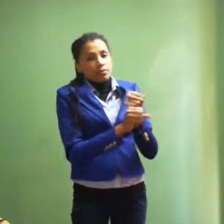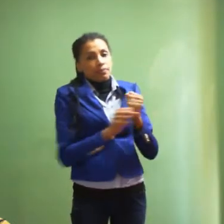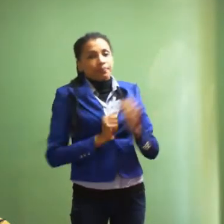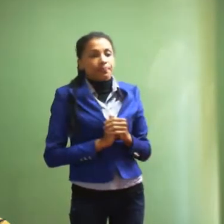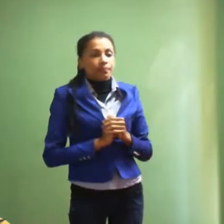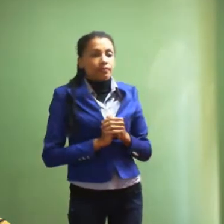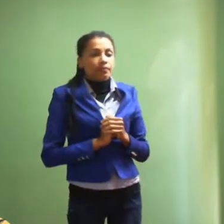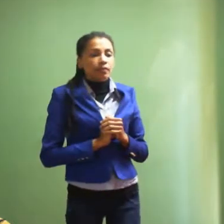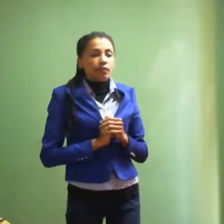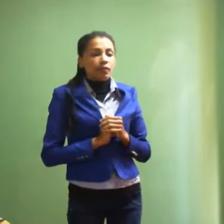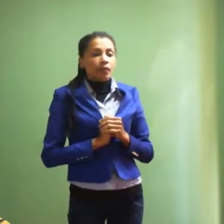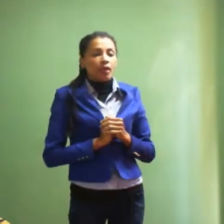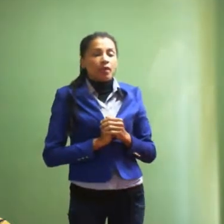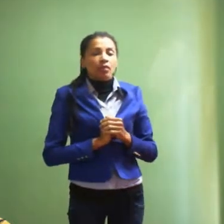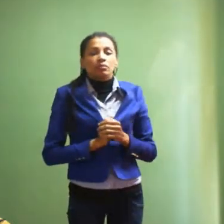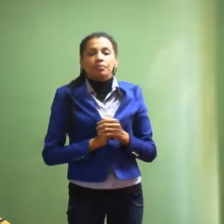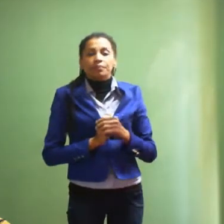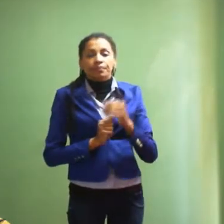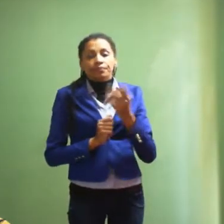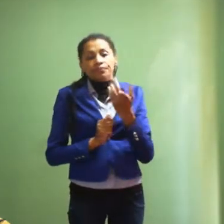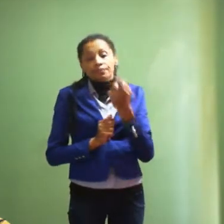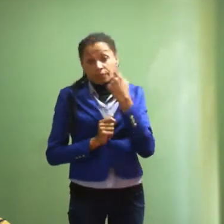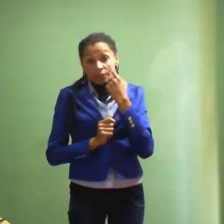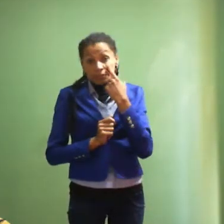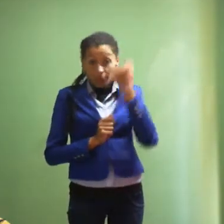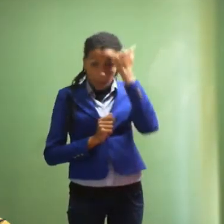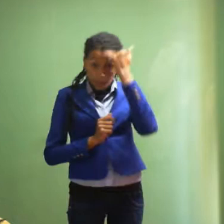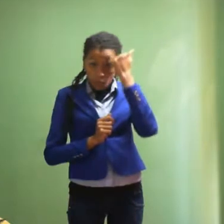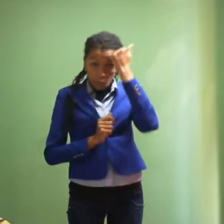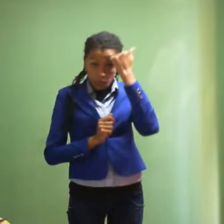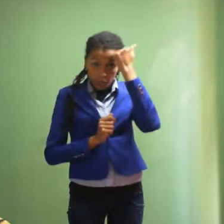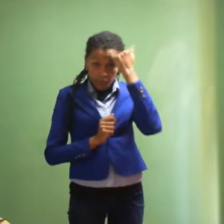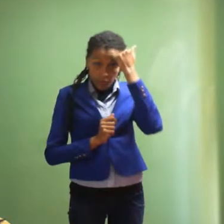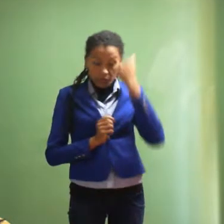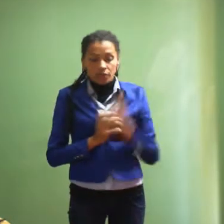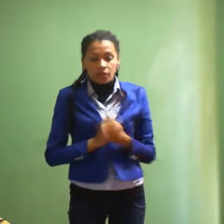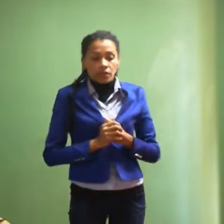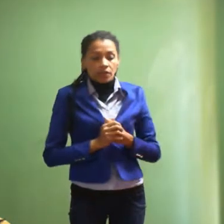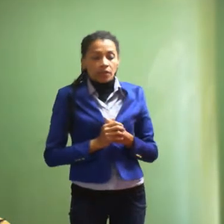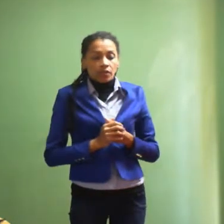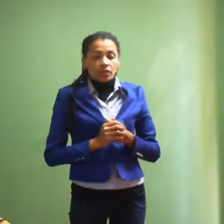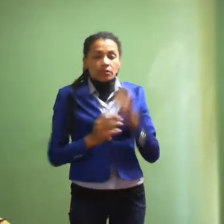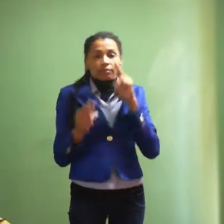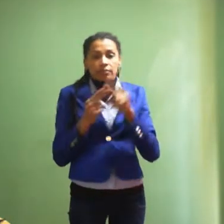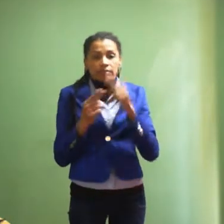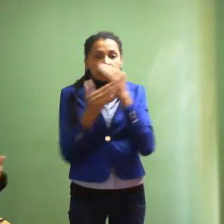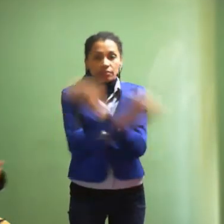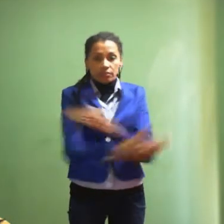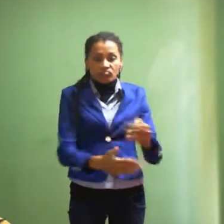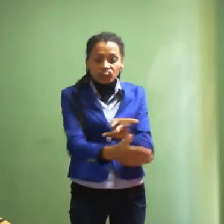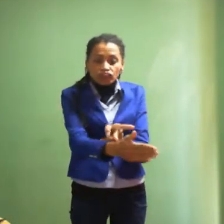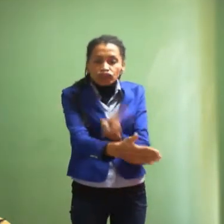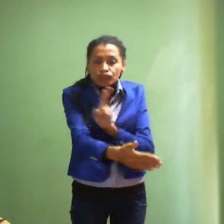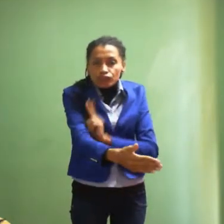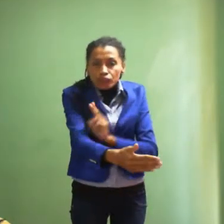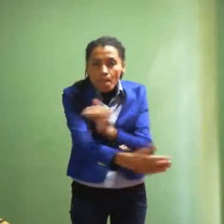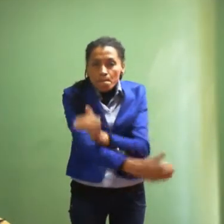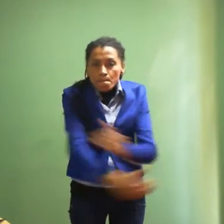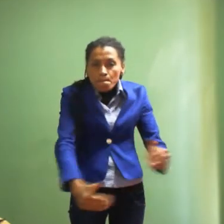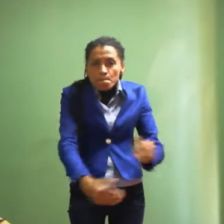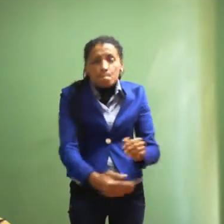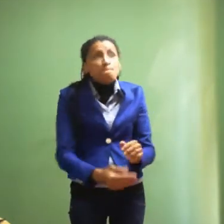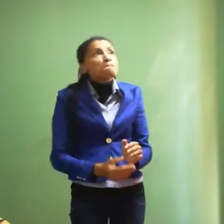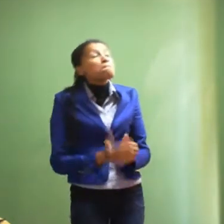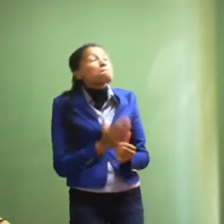La maestra tiene la labor de, cuando los chicos están en grado inicial, en transición, cuando llegan apenas a tener